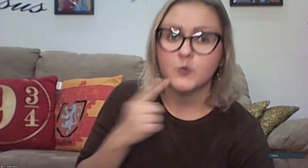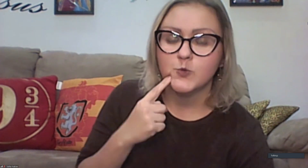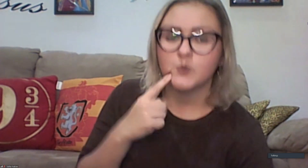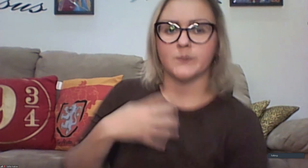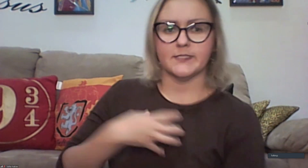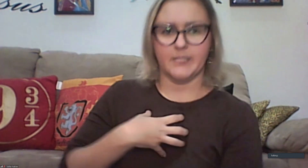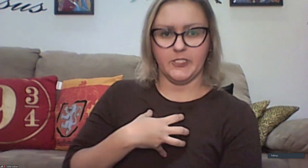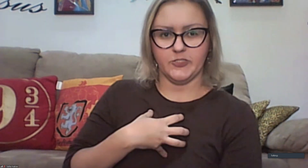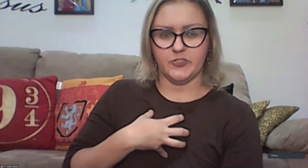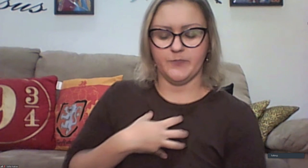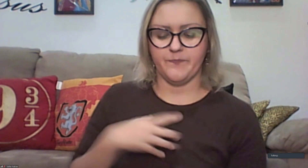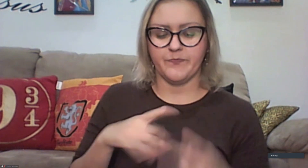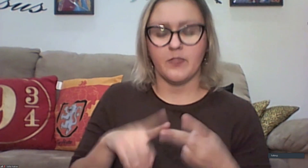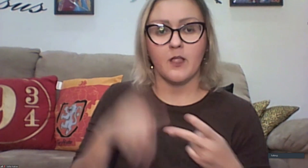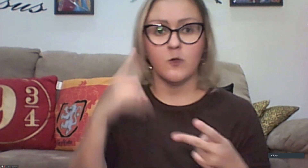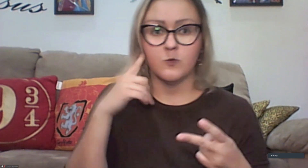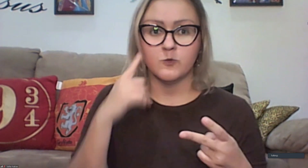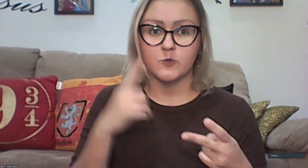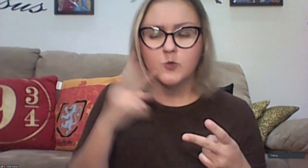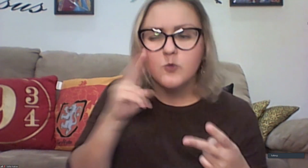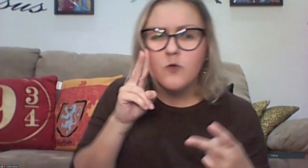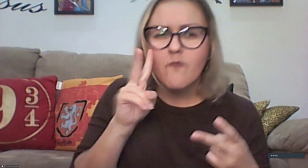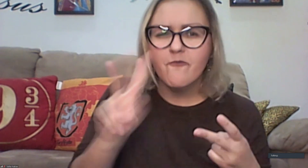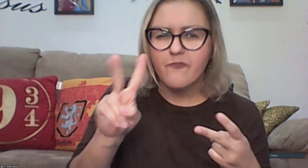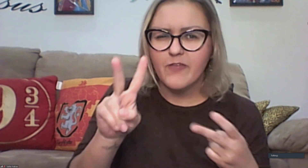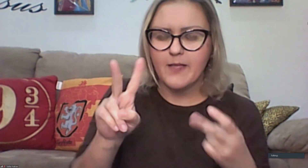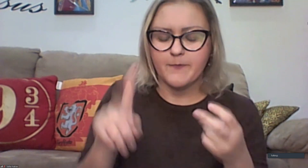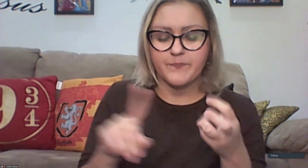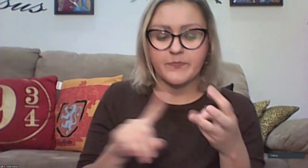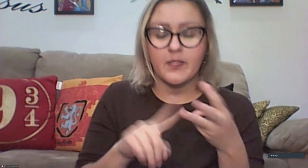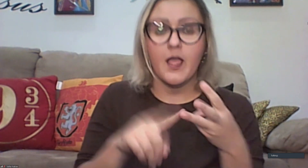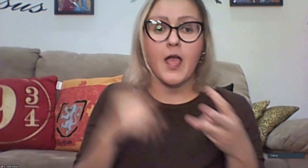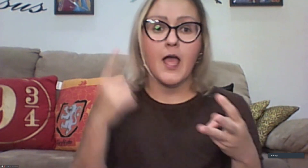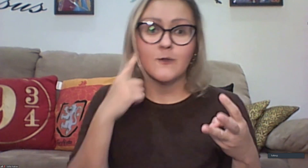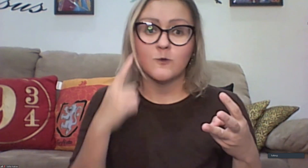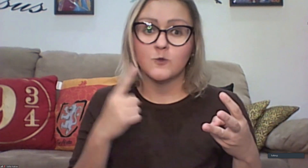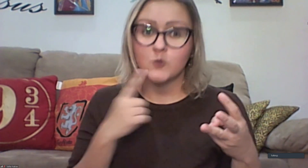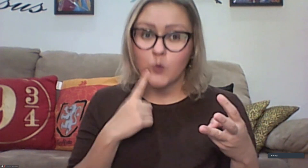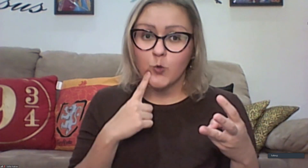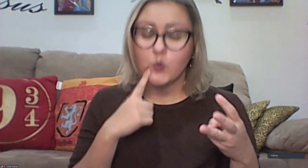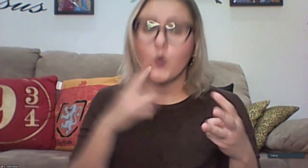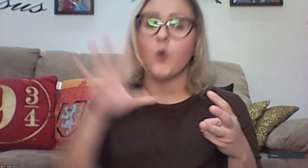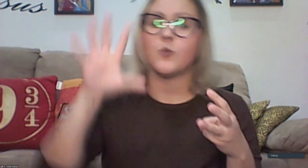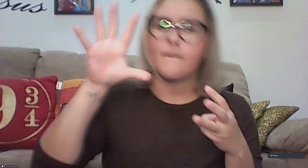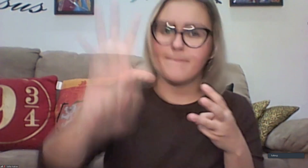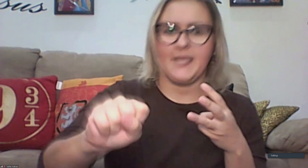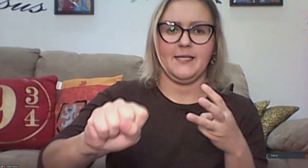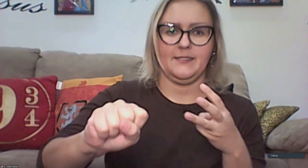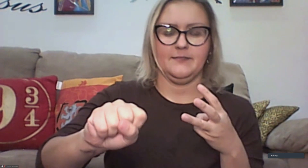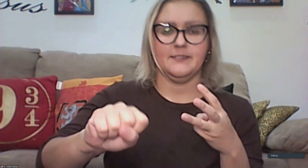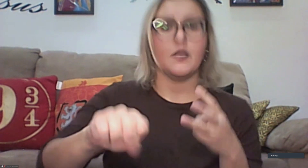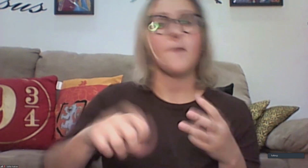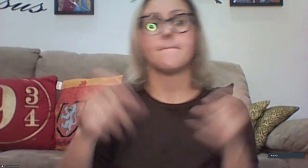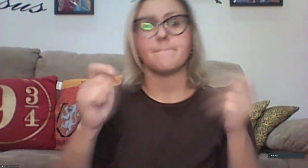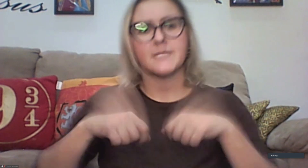tem de sentir. O surdo vê, o surdo sente, o surdo pega.